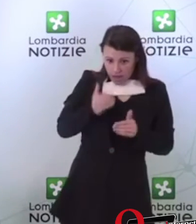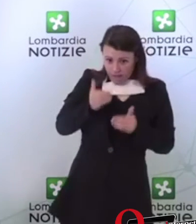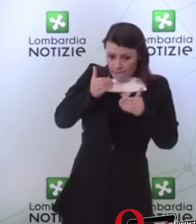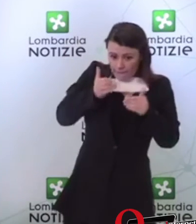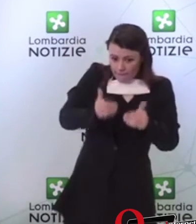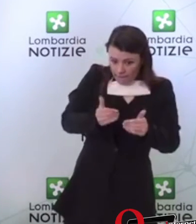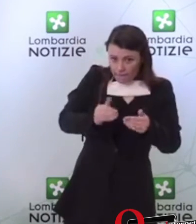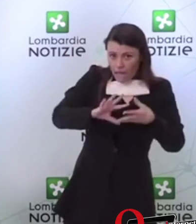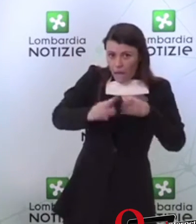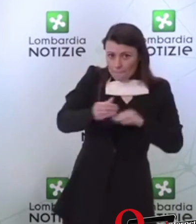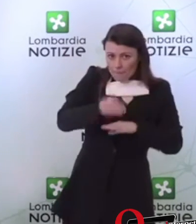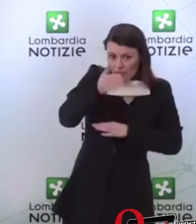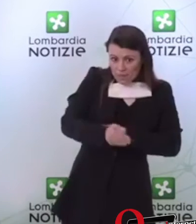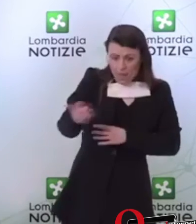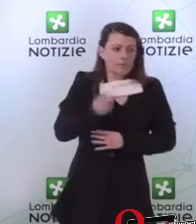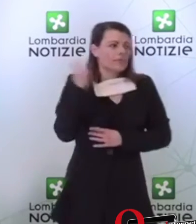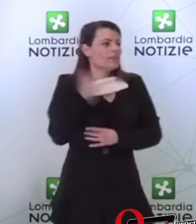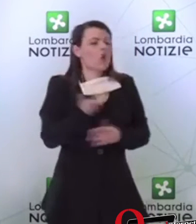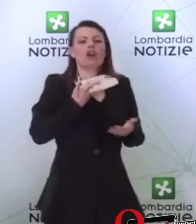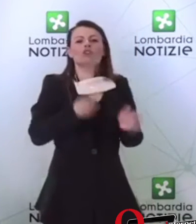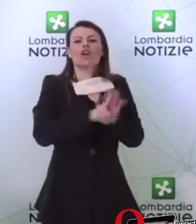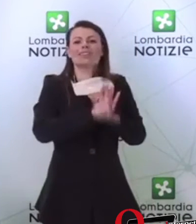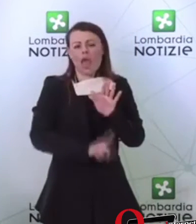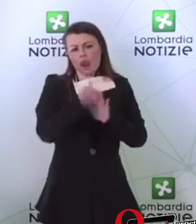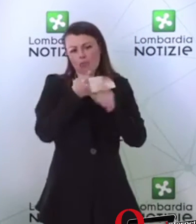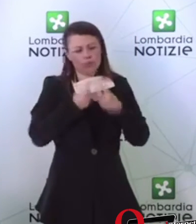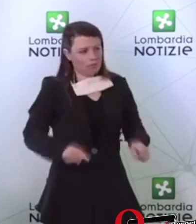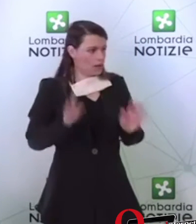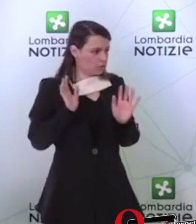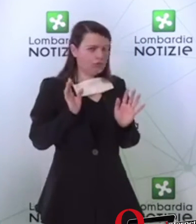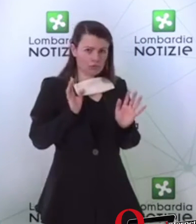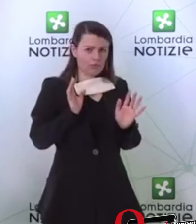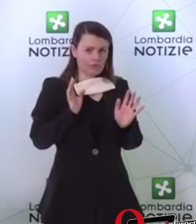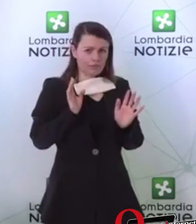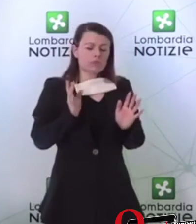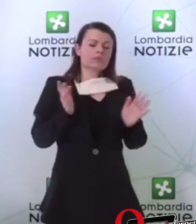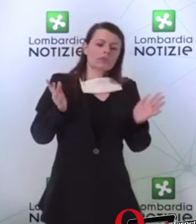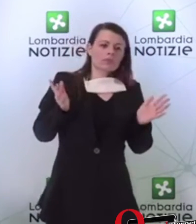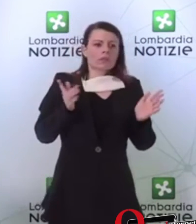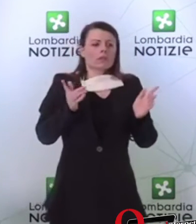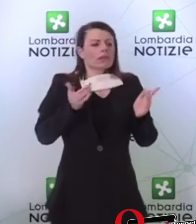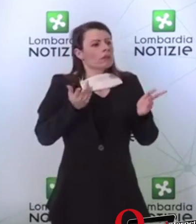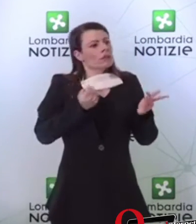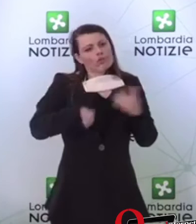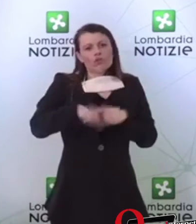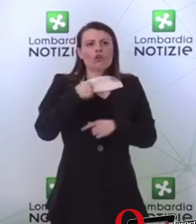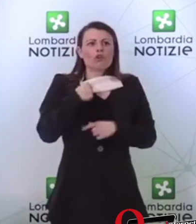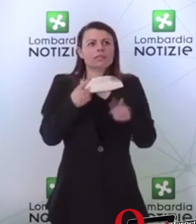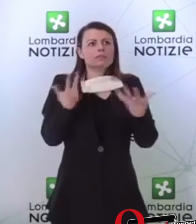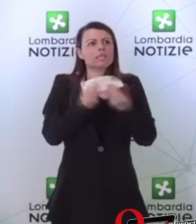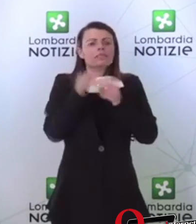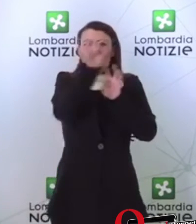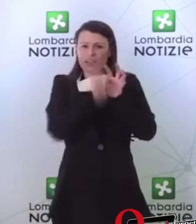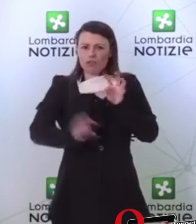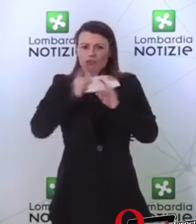adesso con il DL è tutto diverso, cioè adesso noi stiamo ragionando con le altre regioni